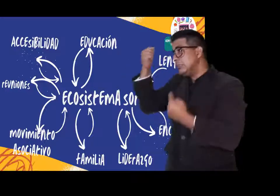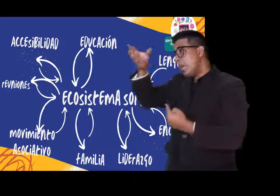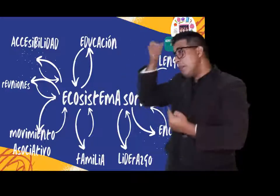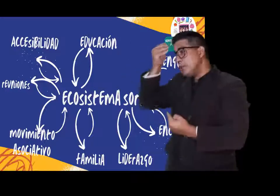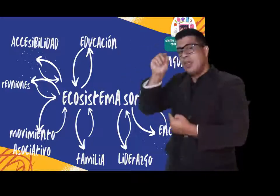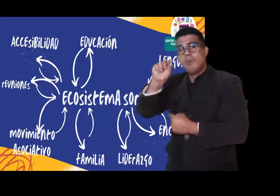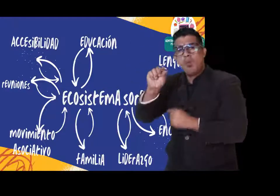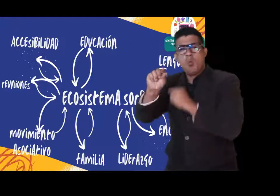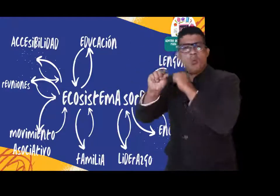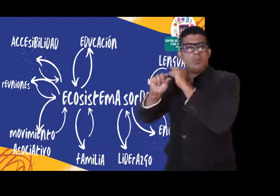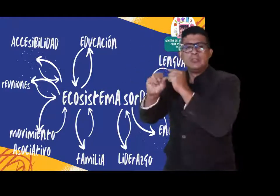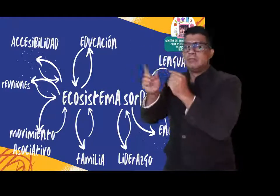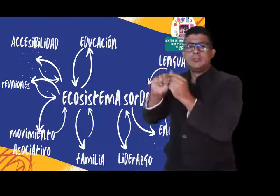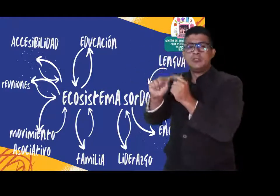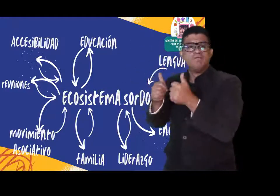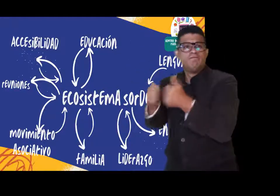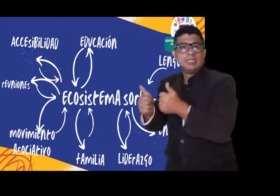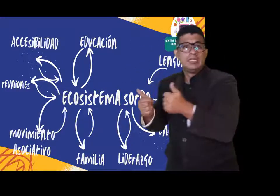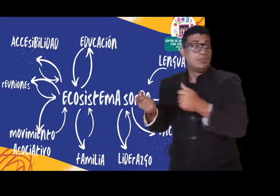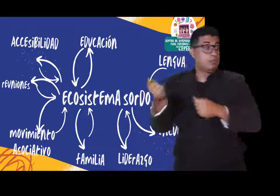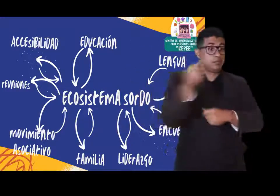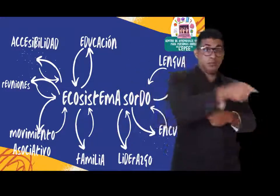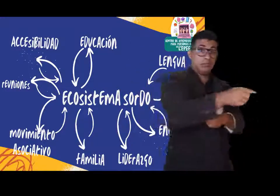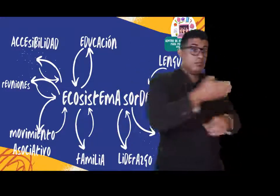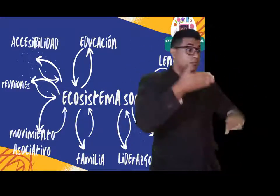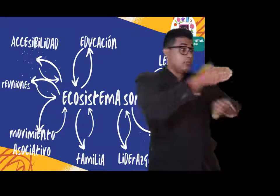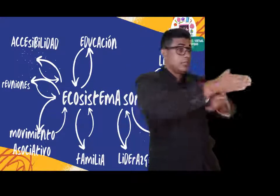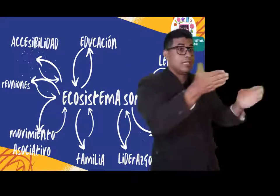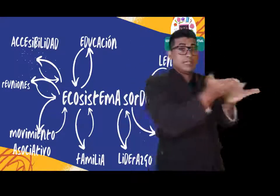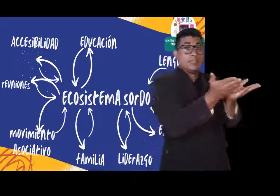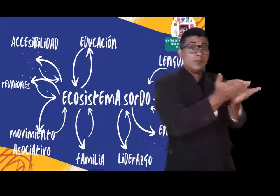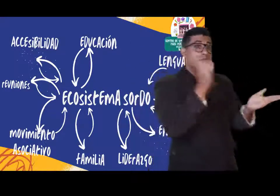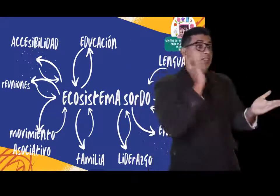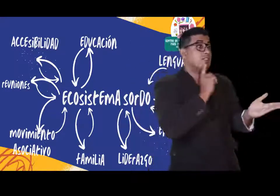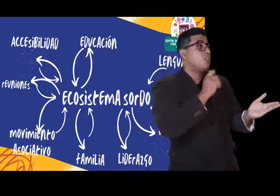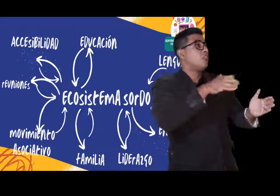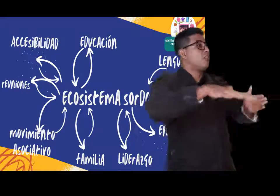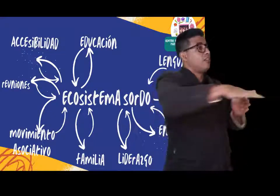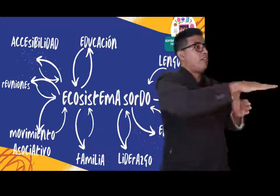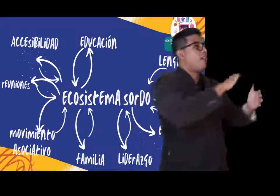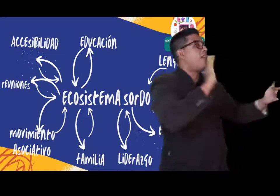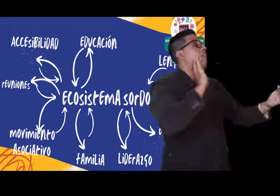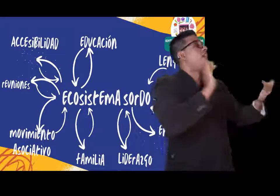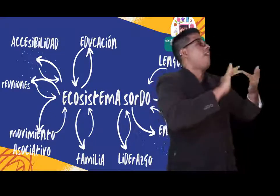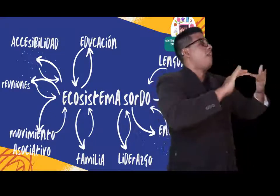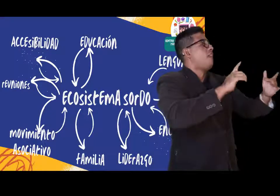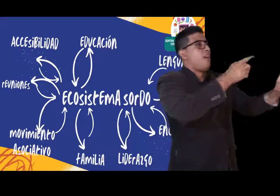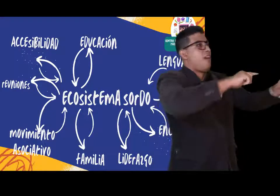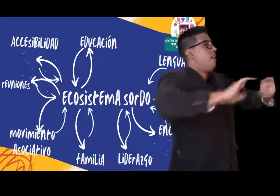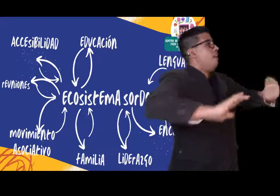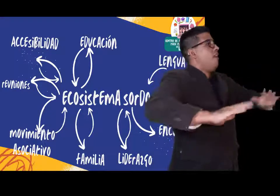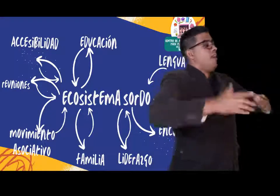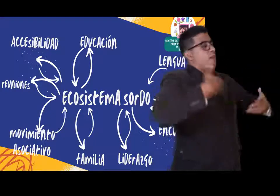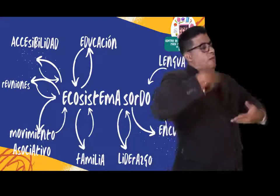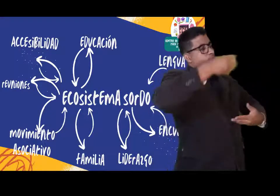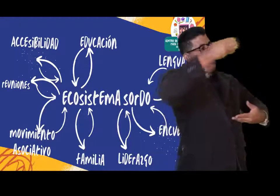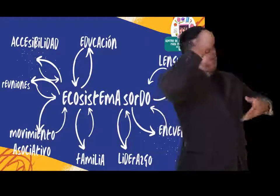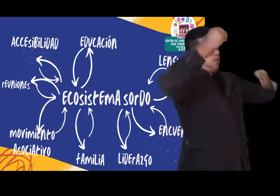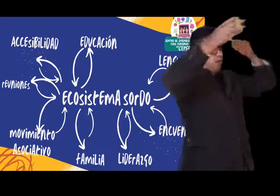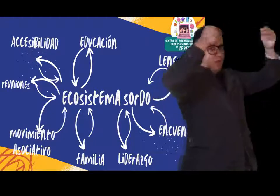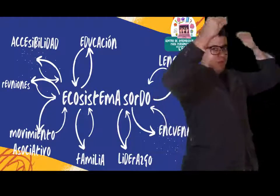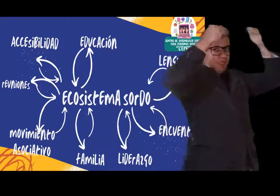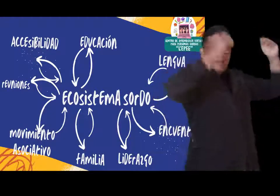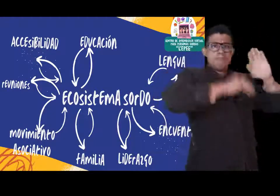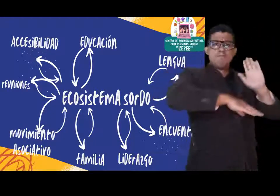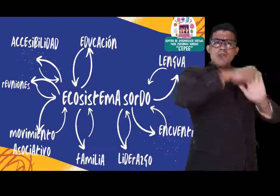integrada, allí la información que reciben no es la suficiente, no tiene una interrelación con los demás,